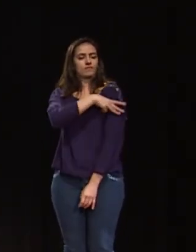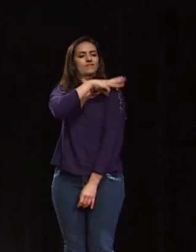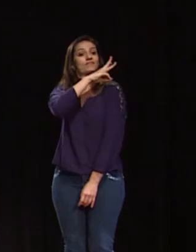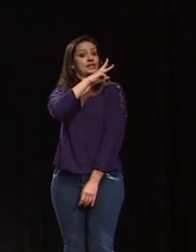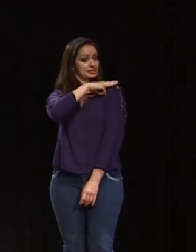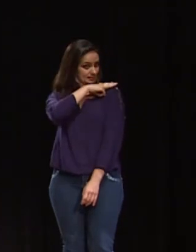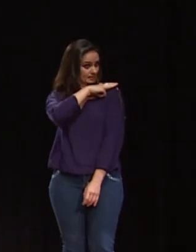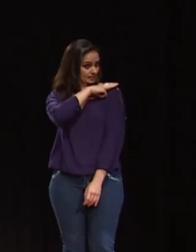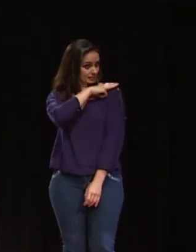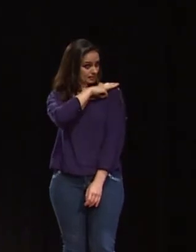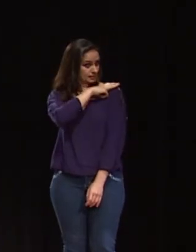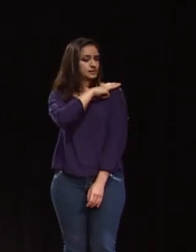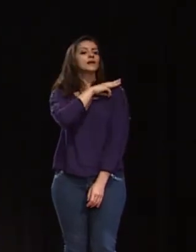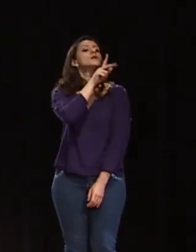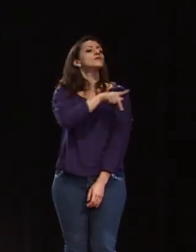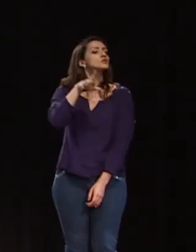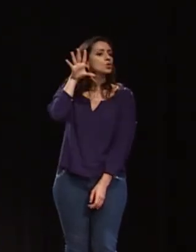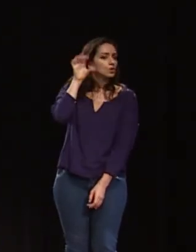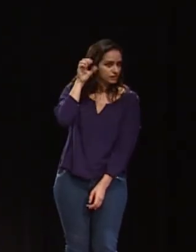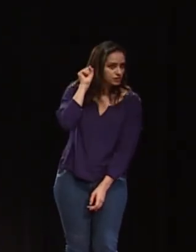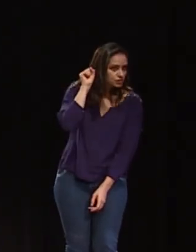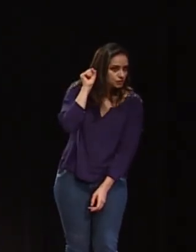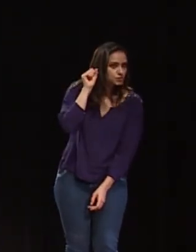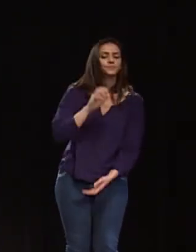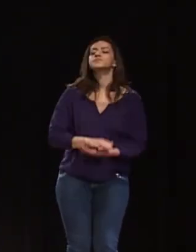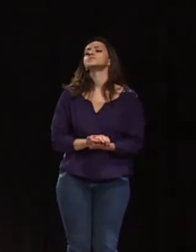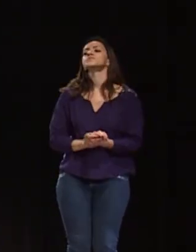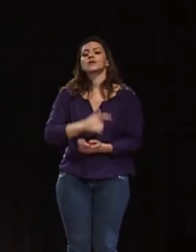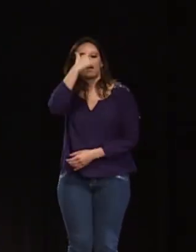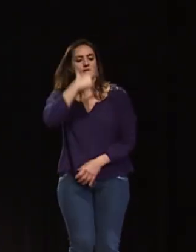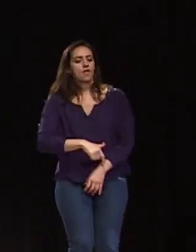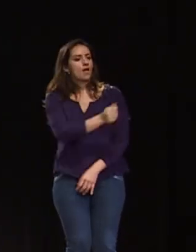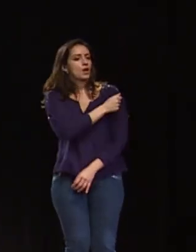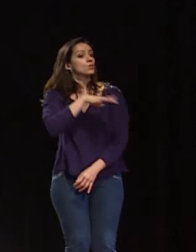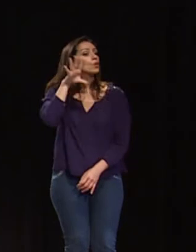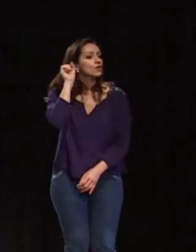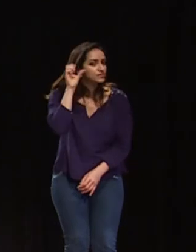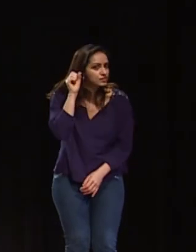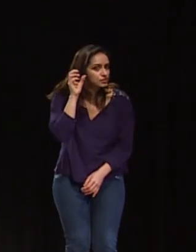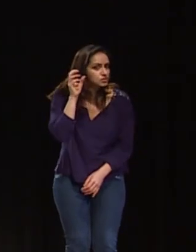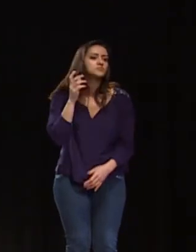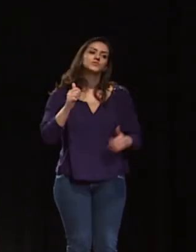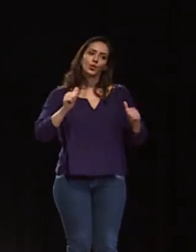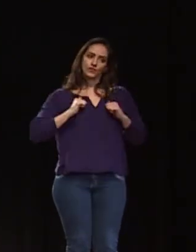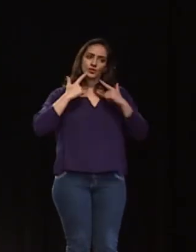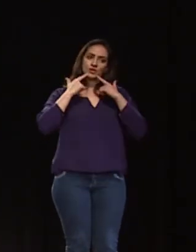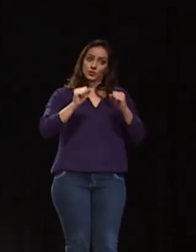Aí, na escolarização, né, como, né, anteriormente, o ensino médio, com o professor ouvinte e o aluno ouvinte. E aí tem